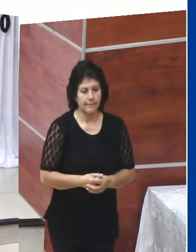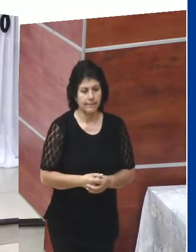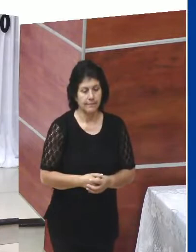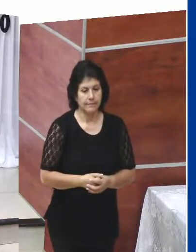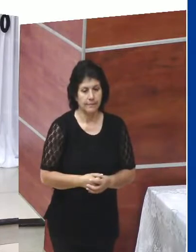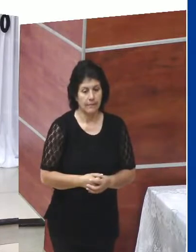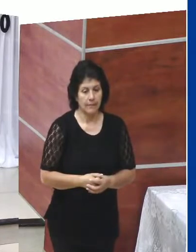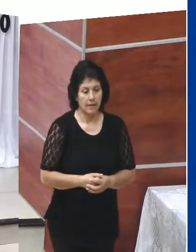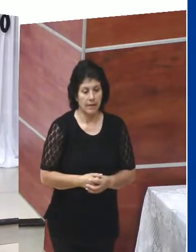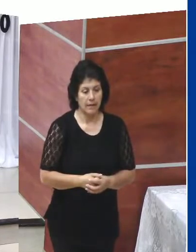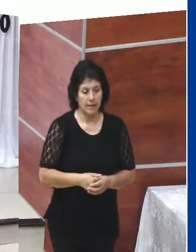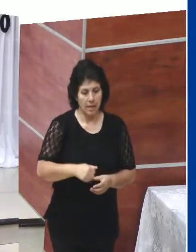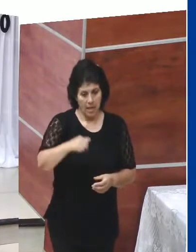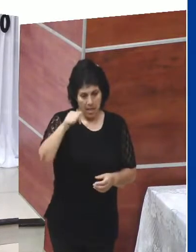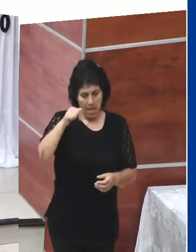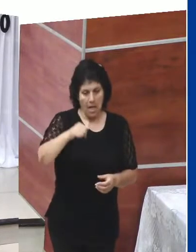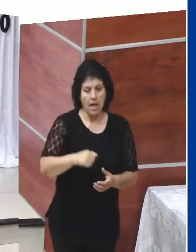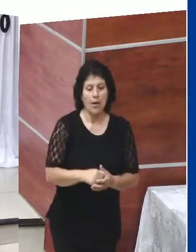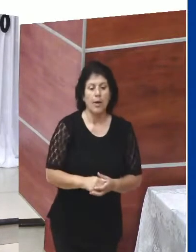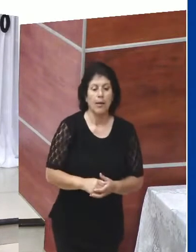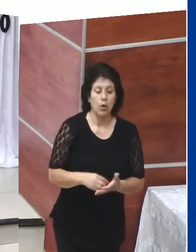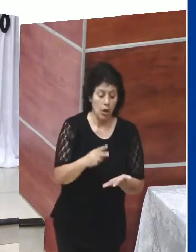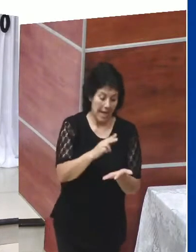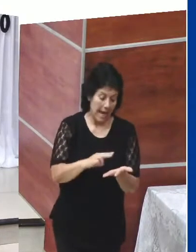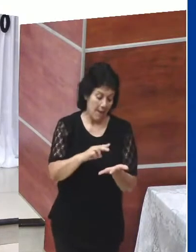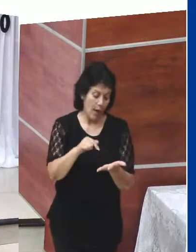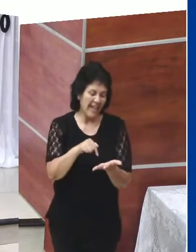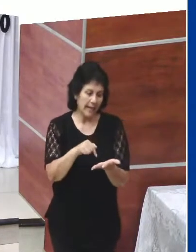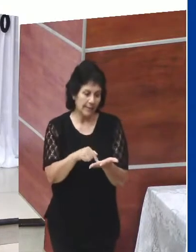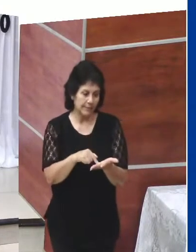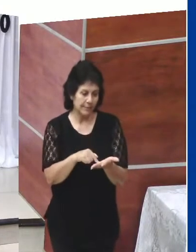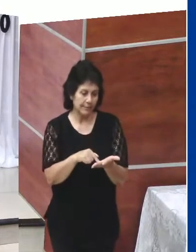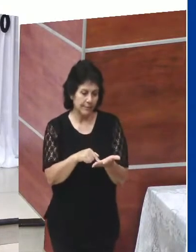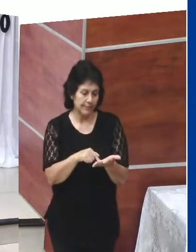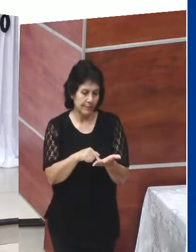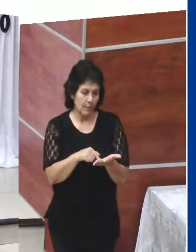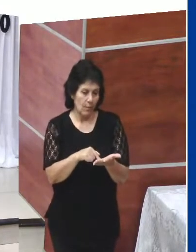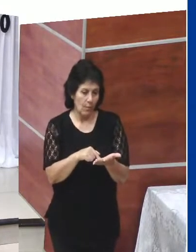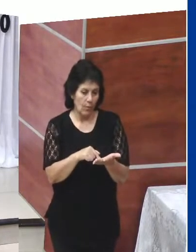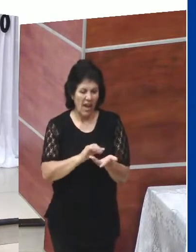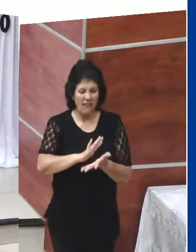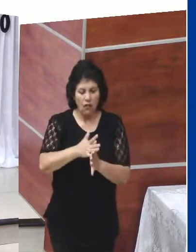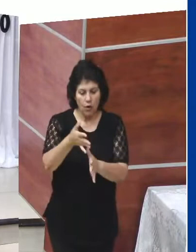Hay una secuencia que hace Esdras como una instrucción,